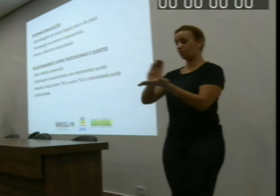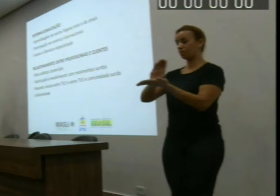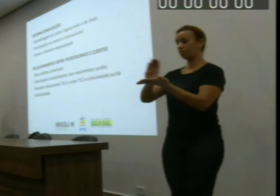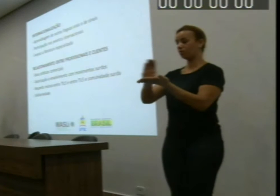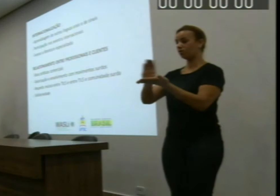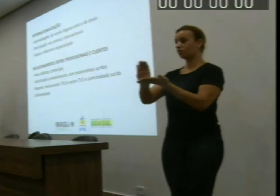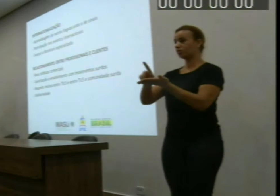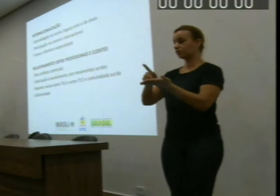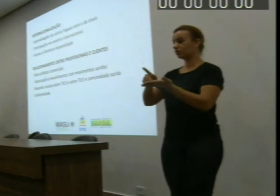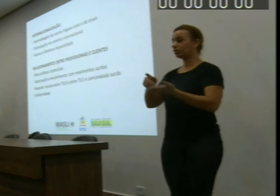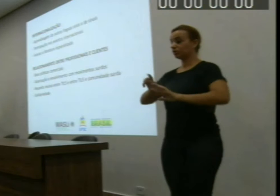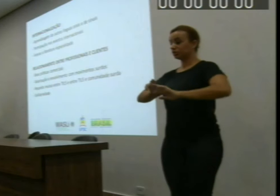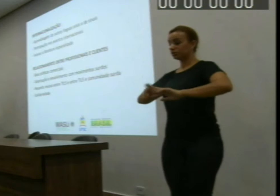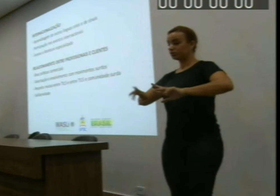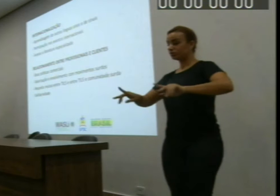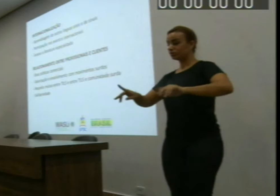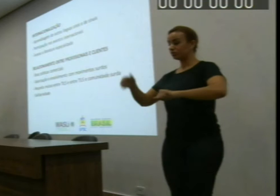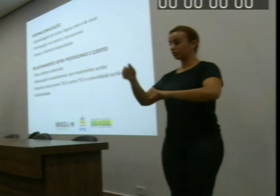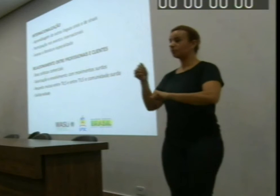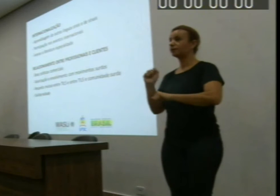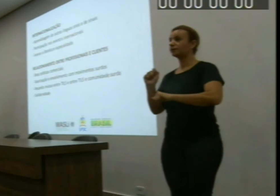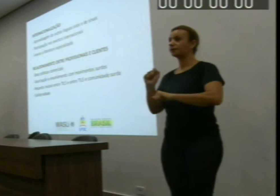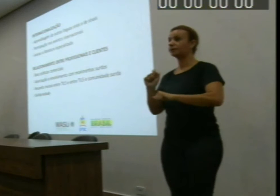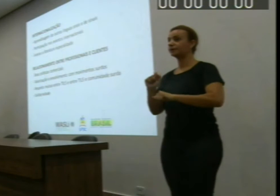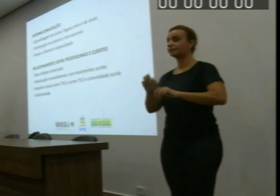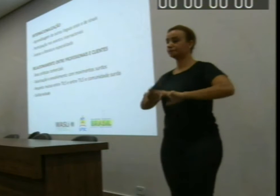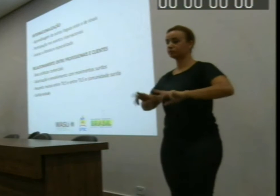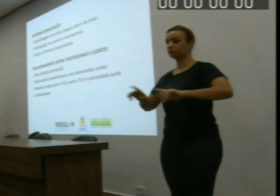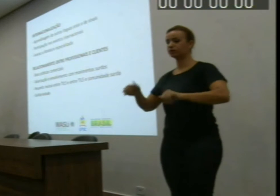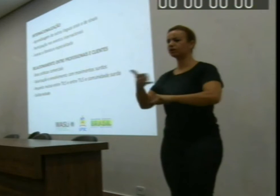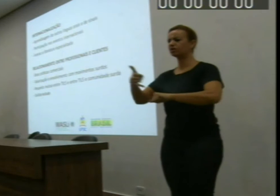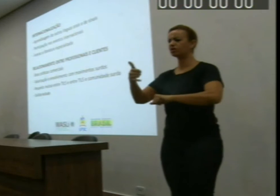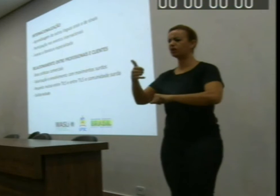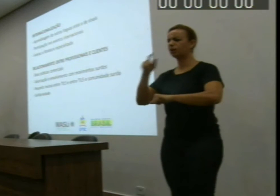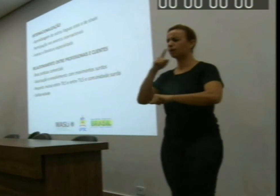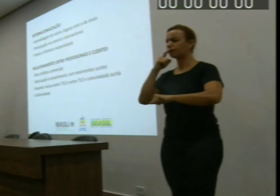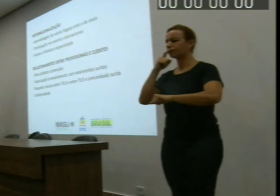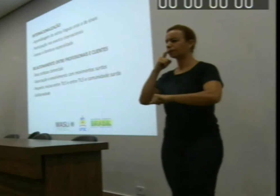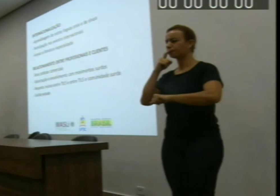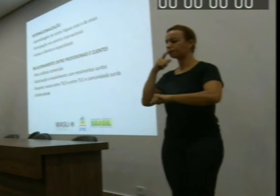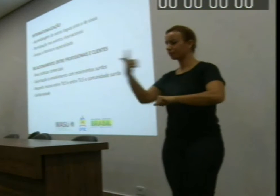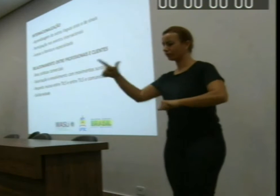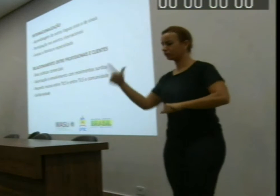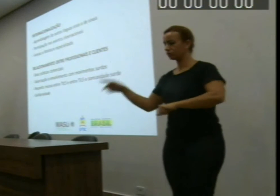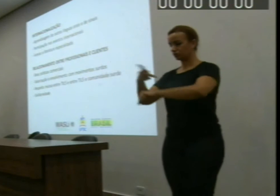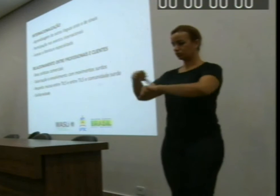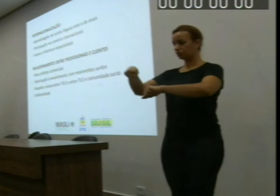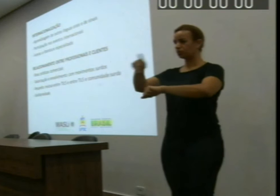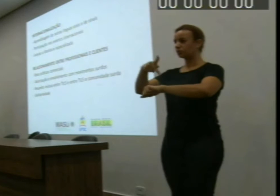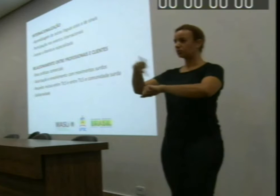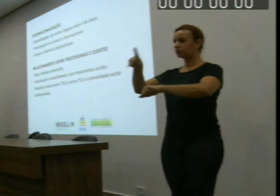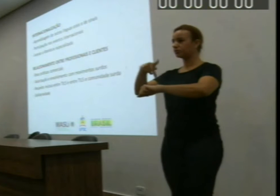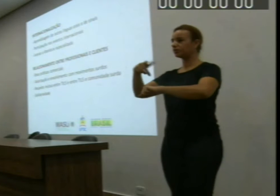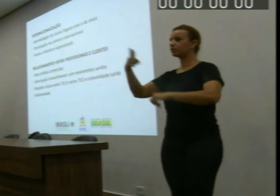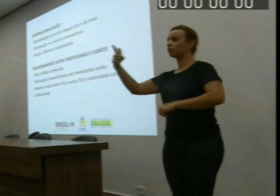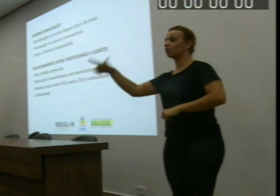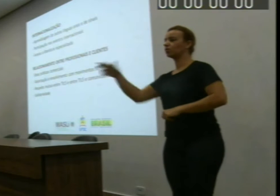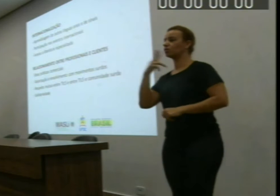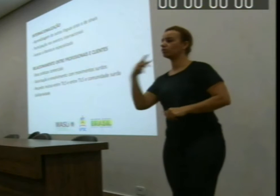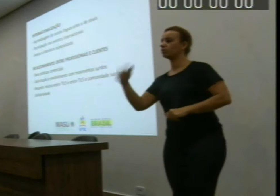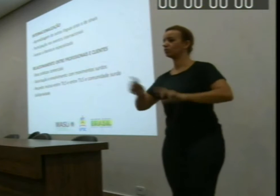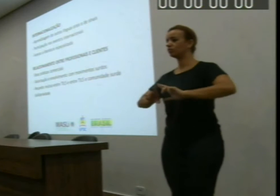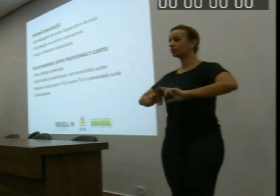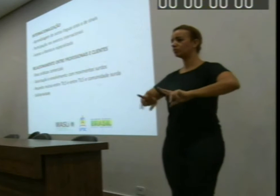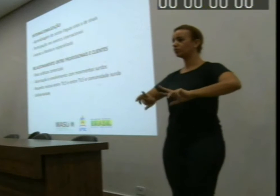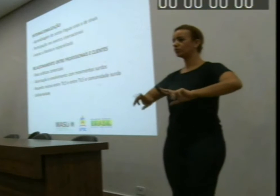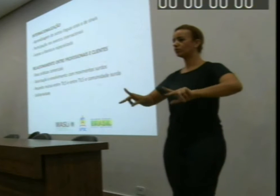internacionais Veja a a os eventos internacionais eles em geral não contemplam